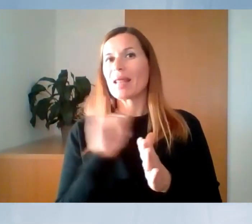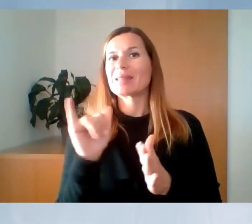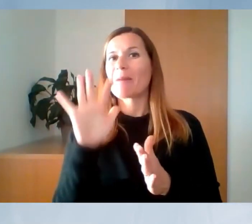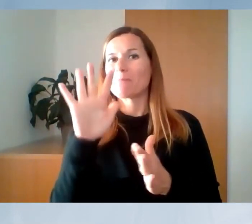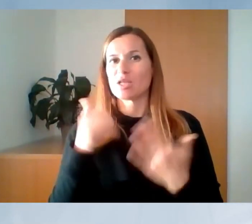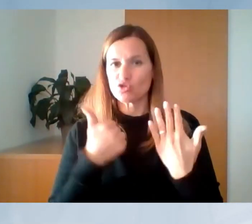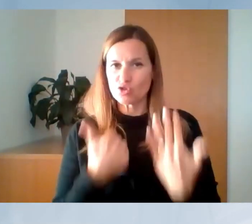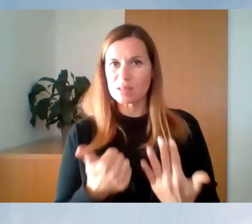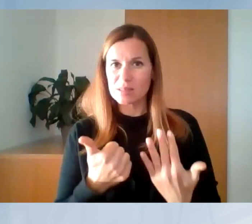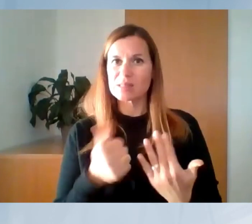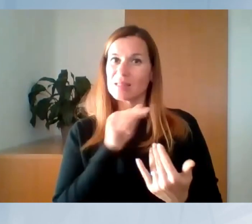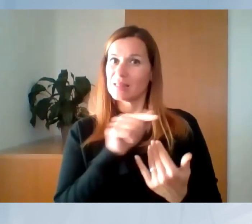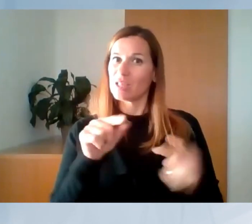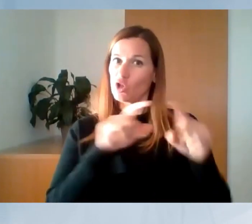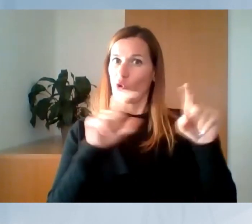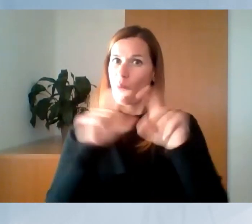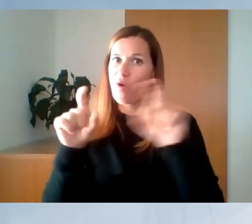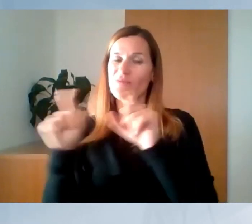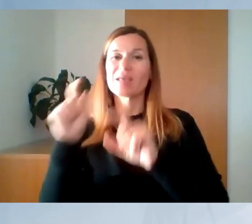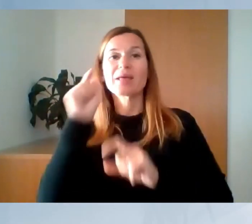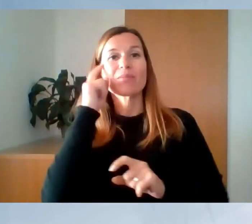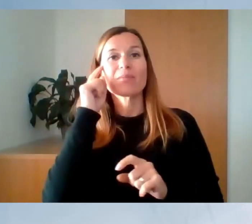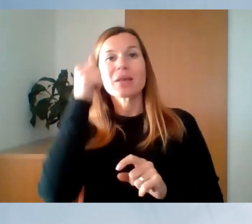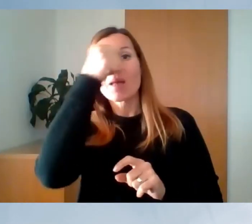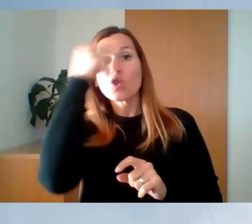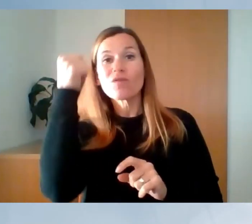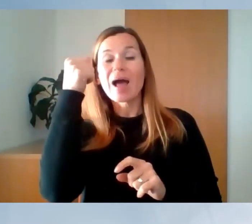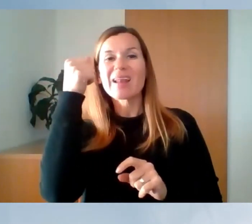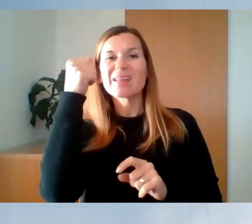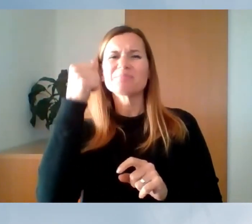leta 65, so se ti domovi imenovali